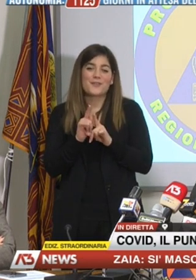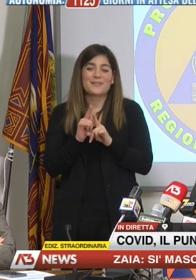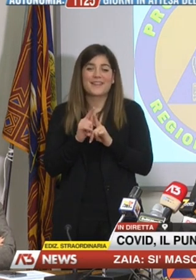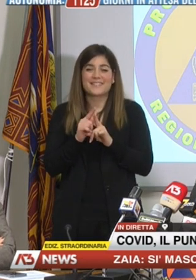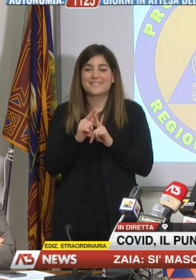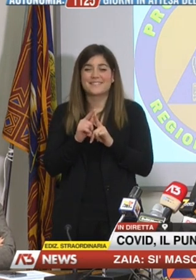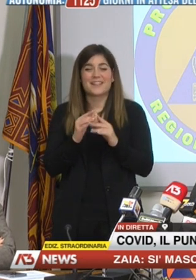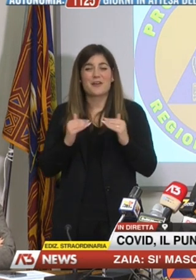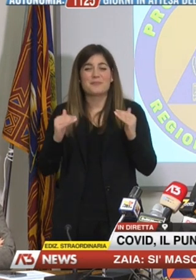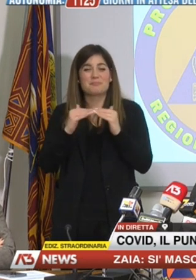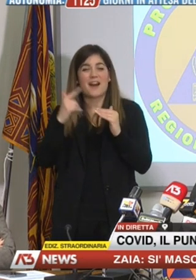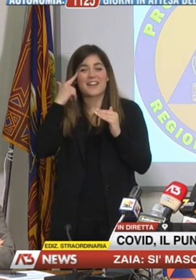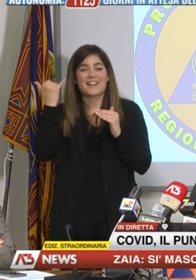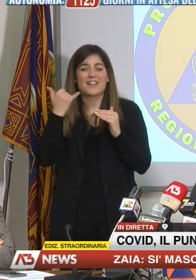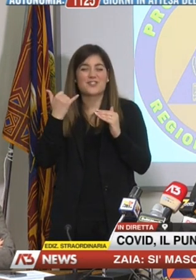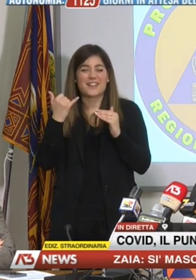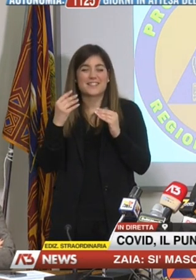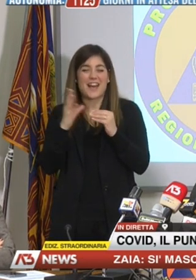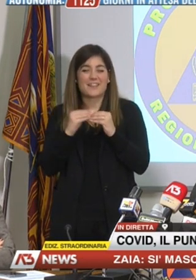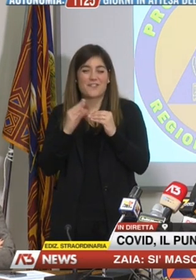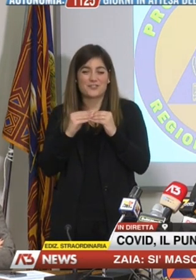tamponi, cioè, andiamo ancora più veloci, cioè, insomma.